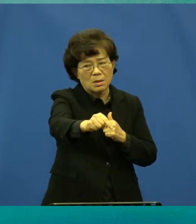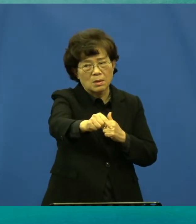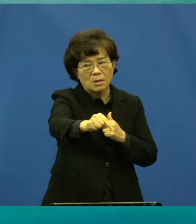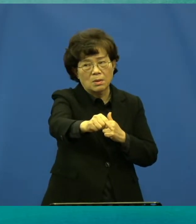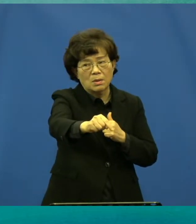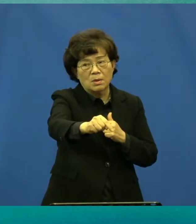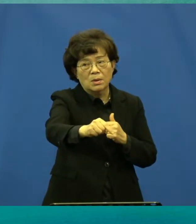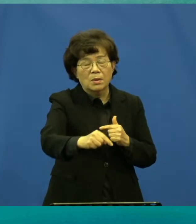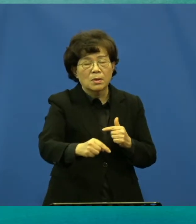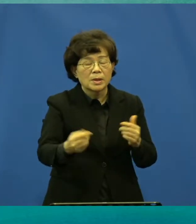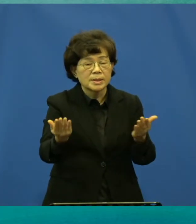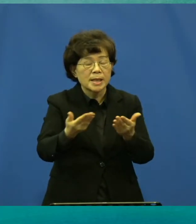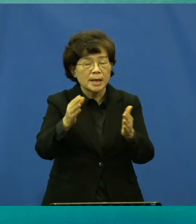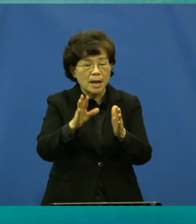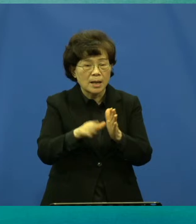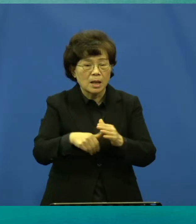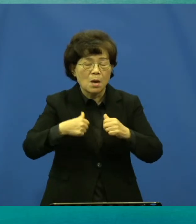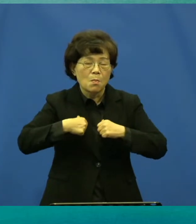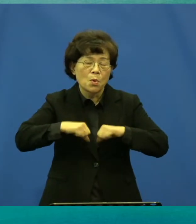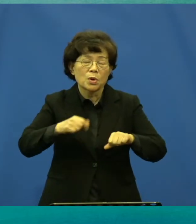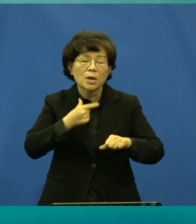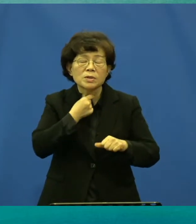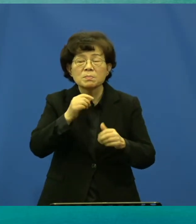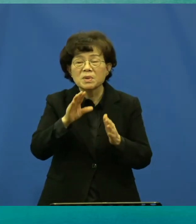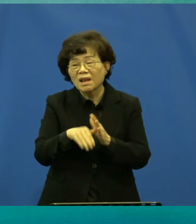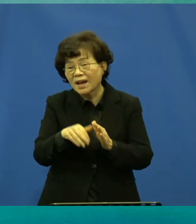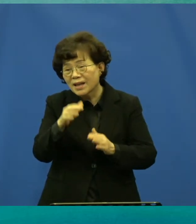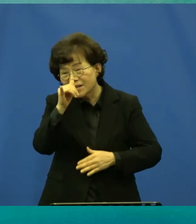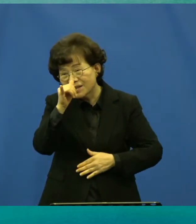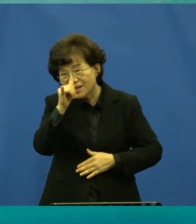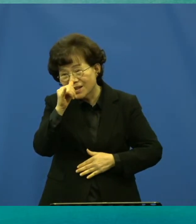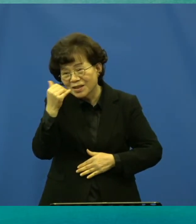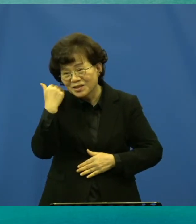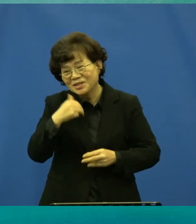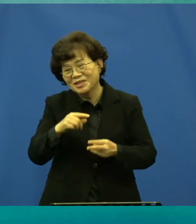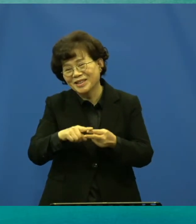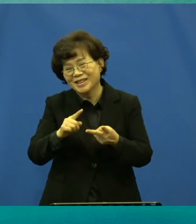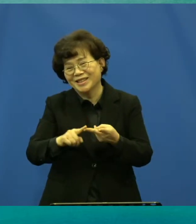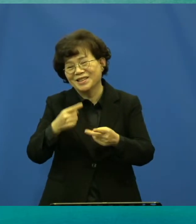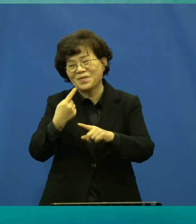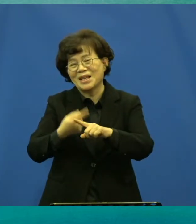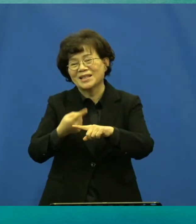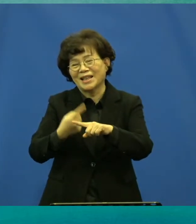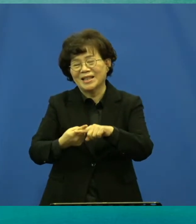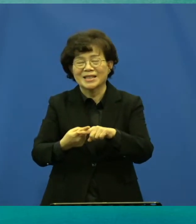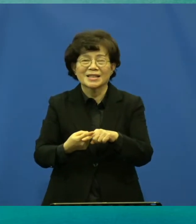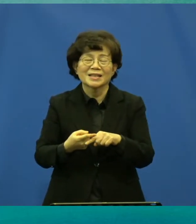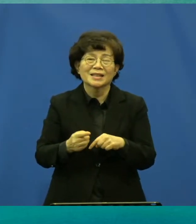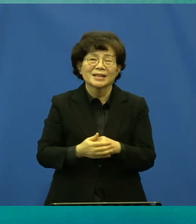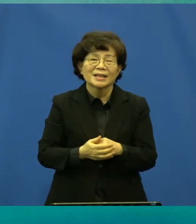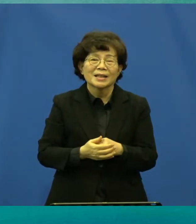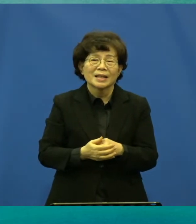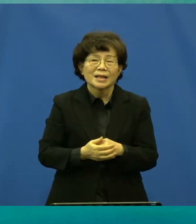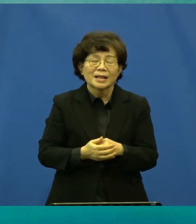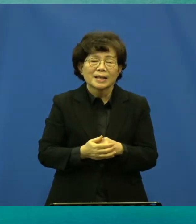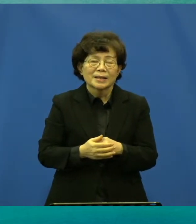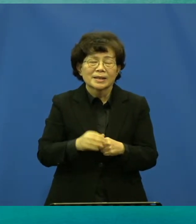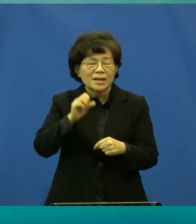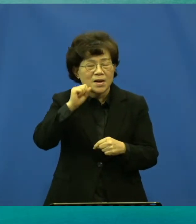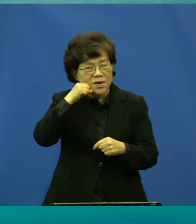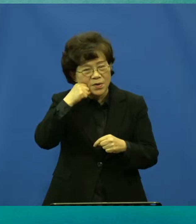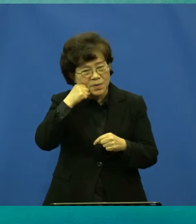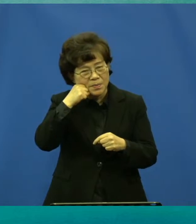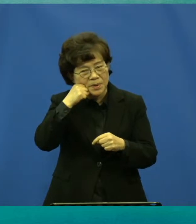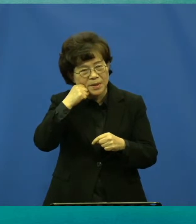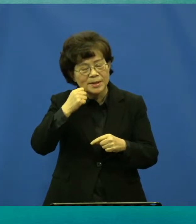여러분, 사역을 하다 보면 포기하고 싶을 때가 있습니다. 누구에게나 있습니다. 그런데 그 고비를 넘겨야 합니다.